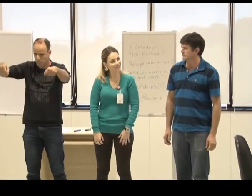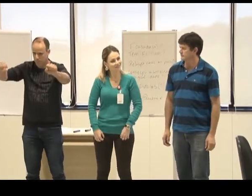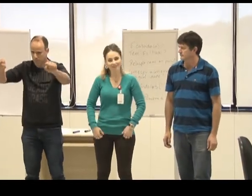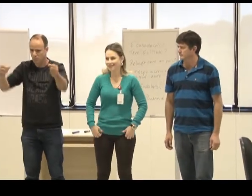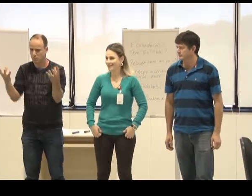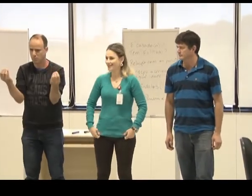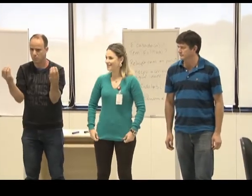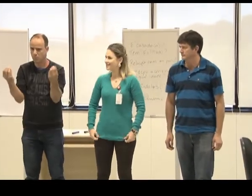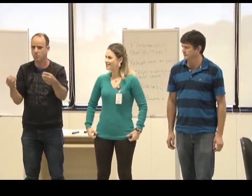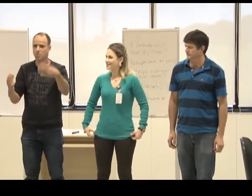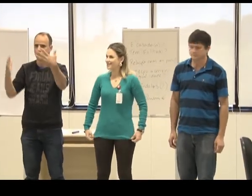Pergunte para o grupo.